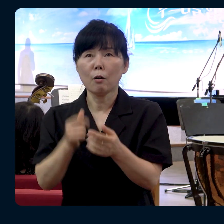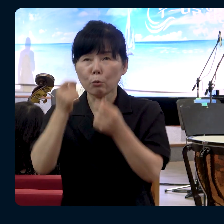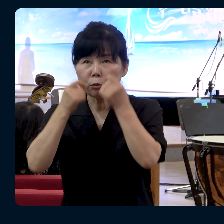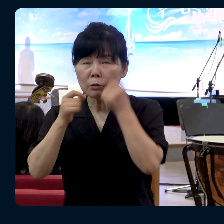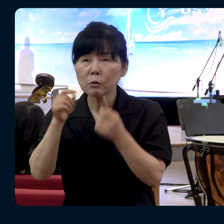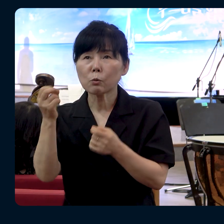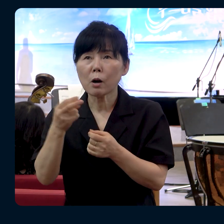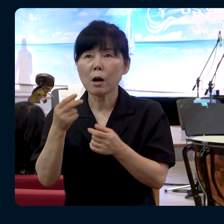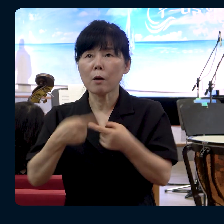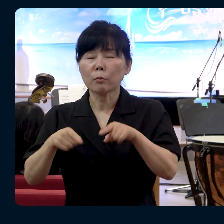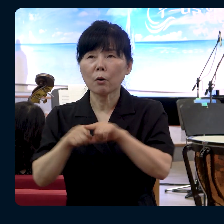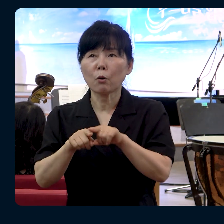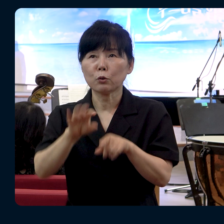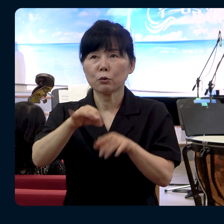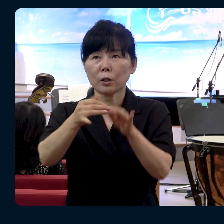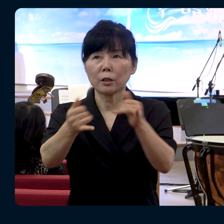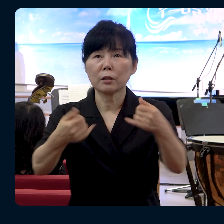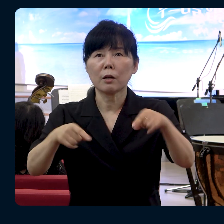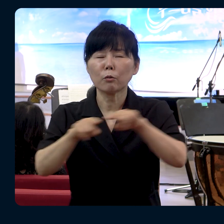것과